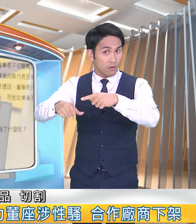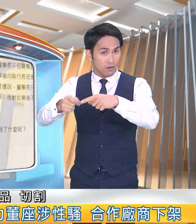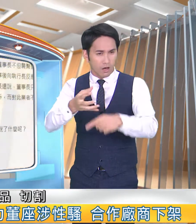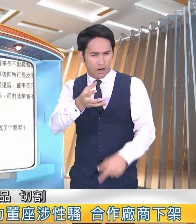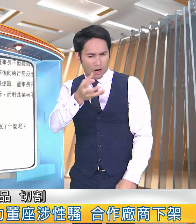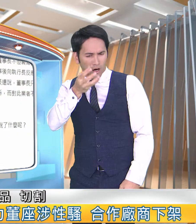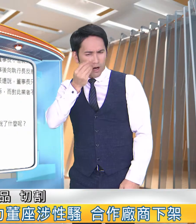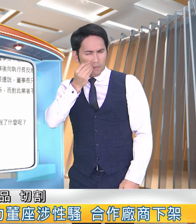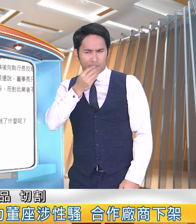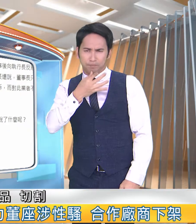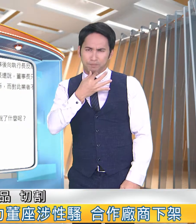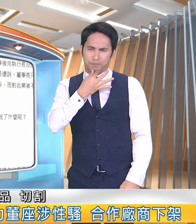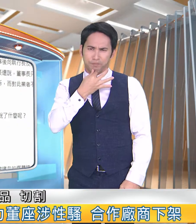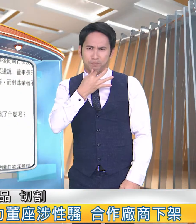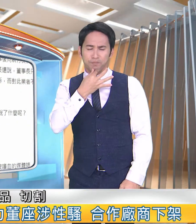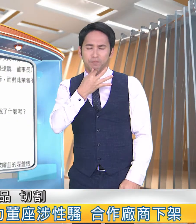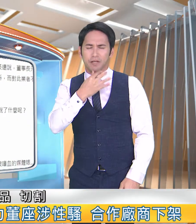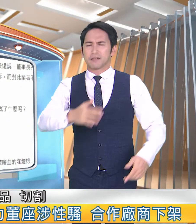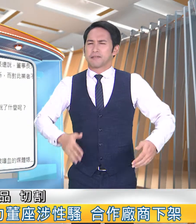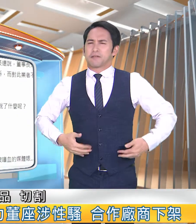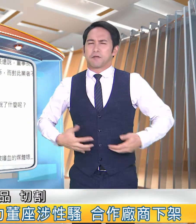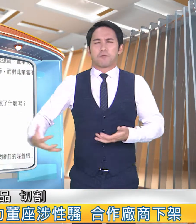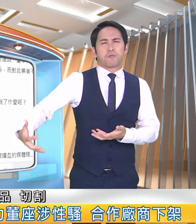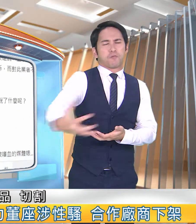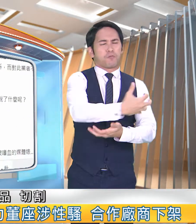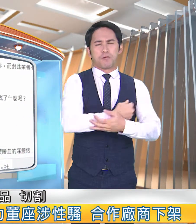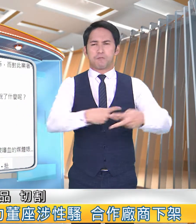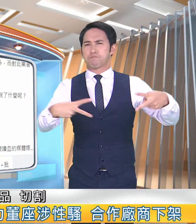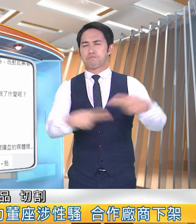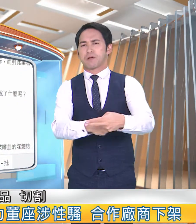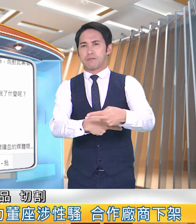紧急下架商品来做切割。